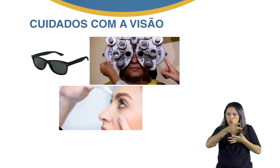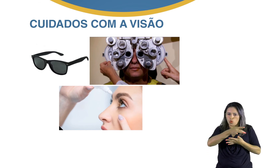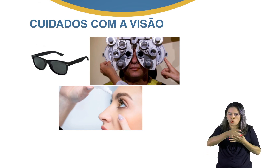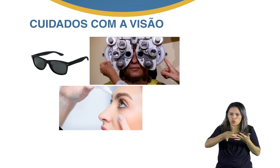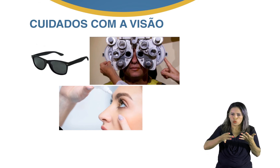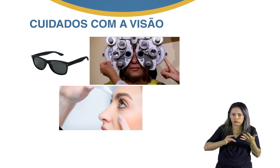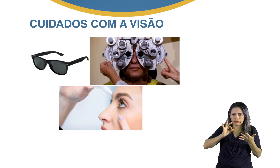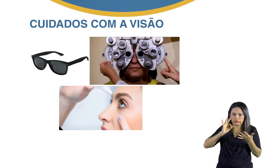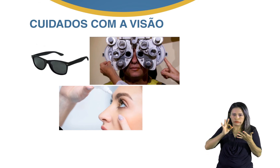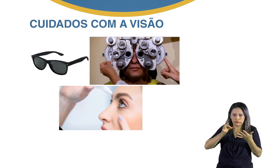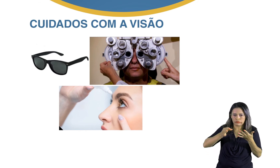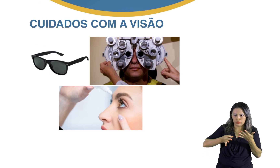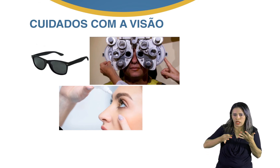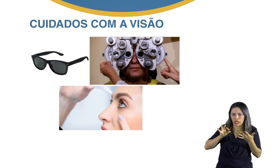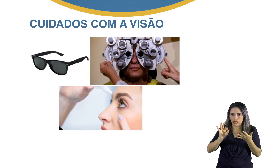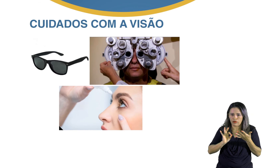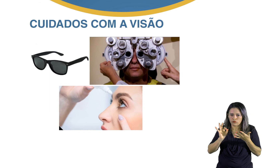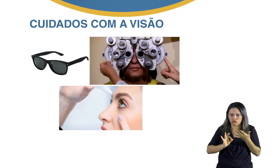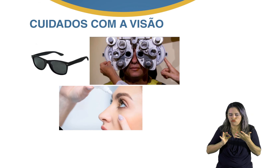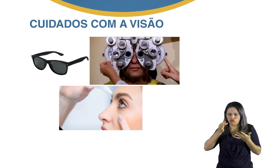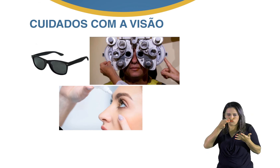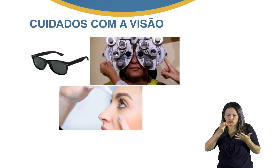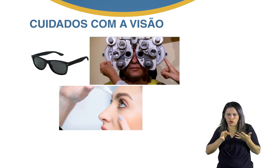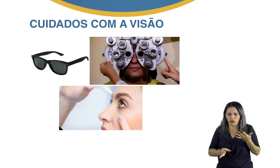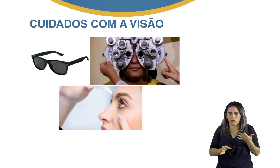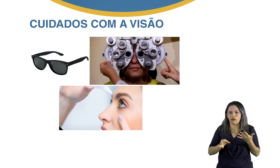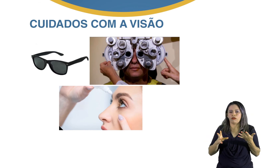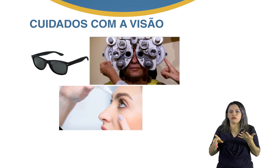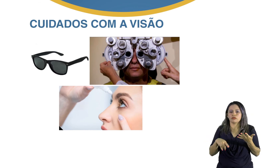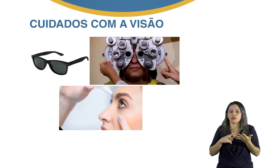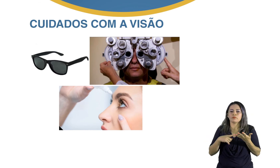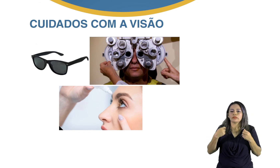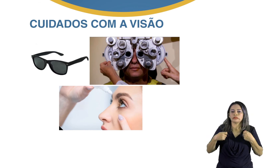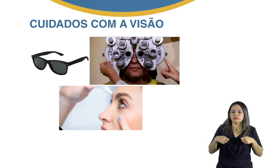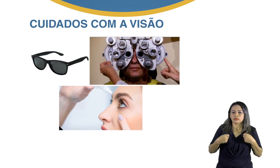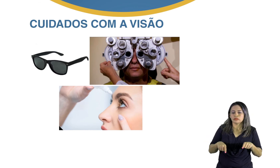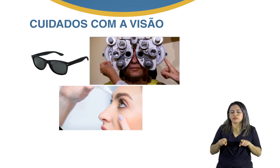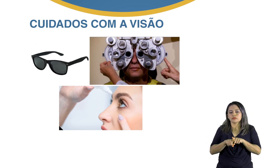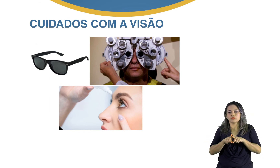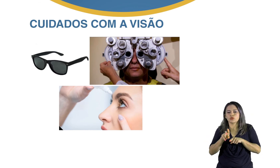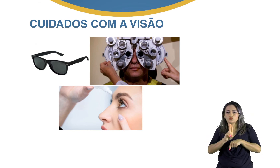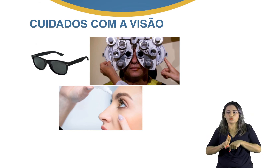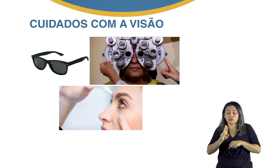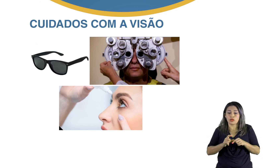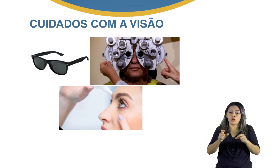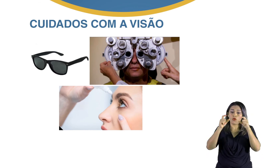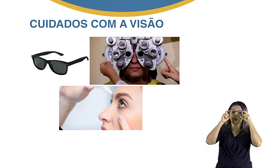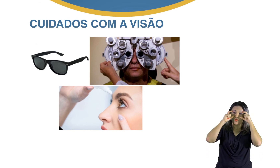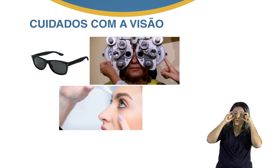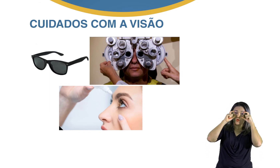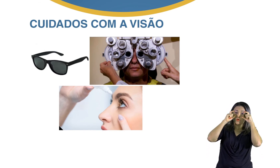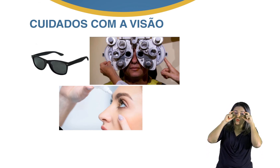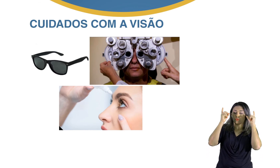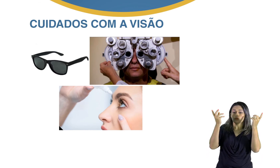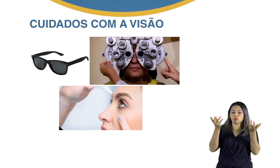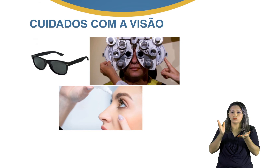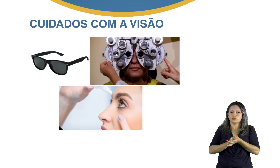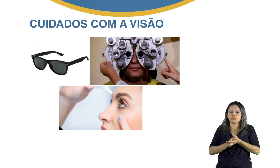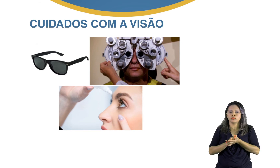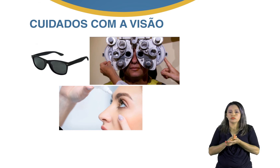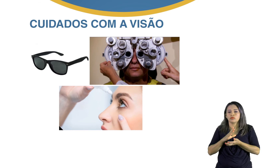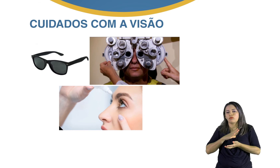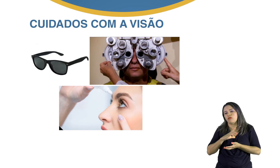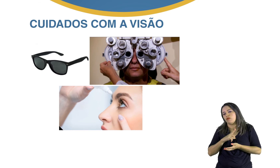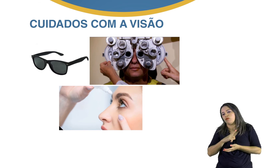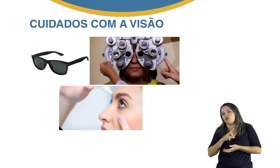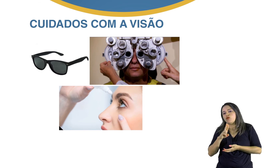olhos estão funcionando direitinho. Né? Nós precisamos usar óculos com